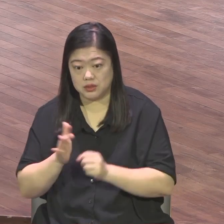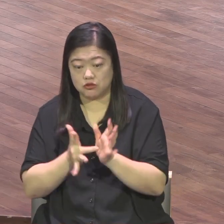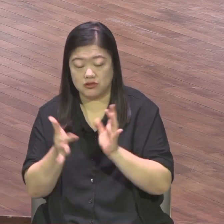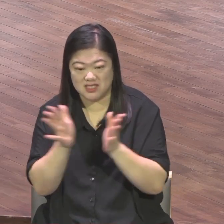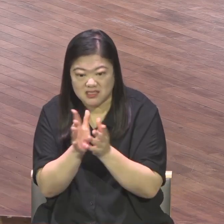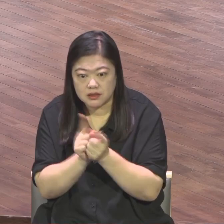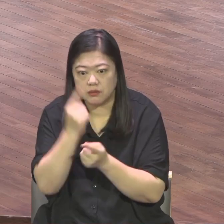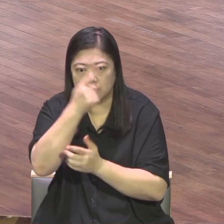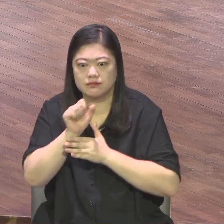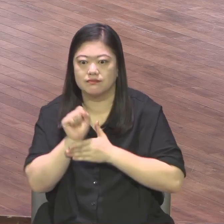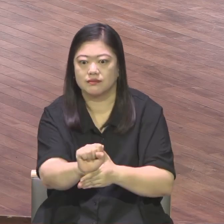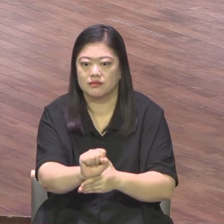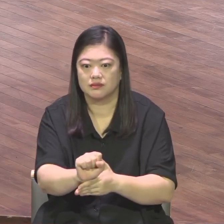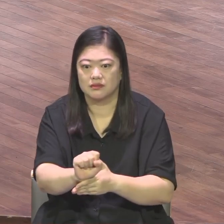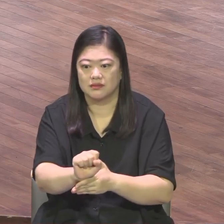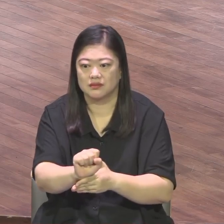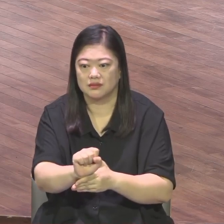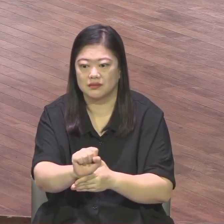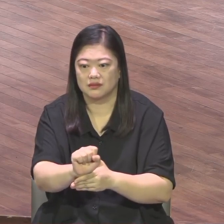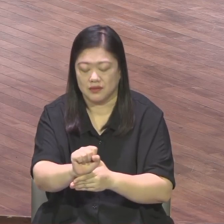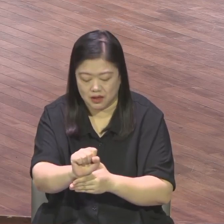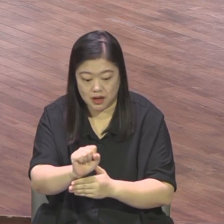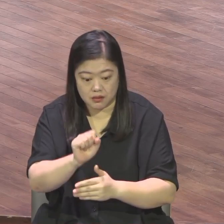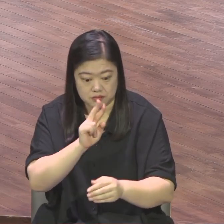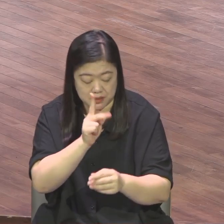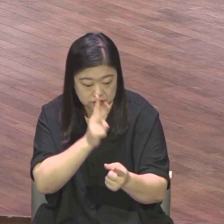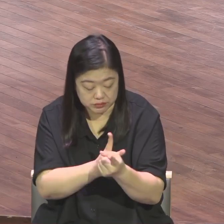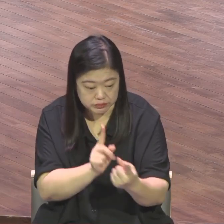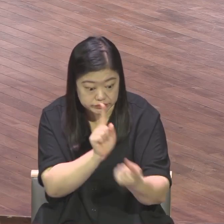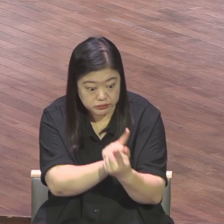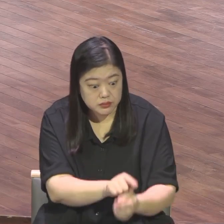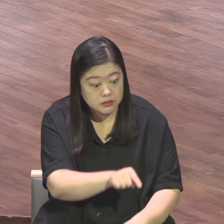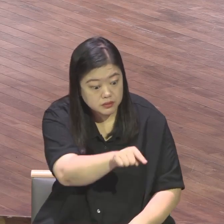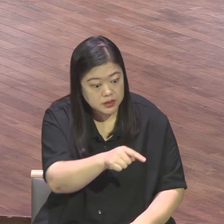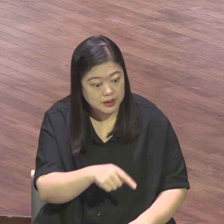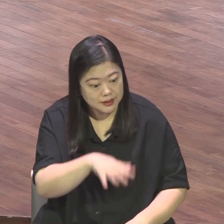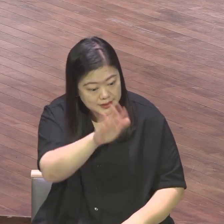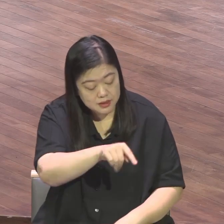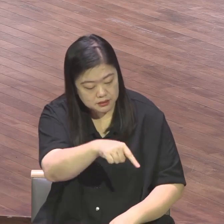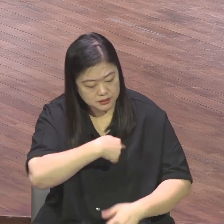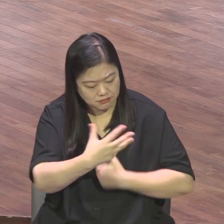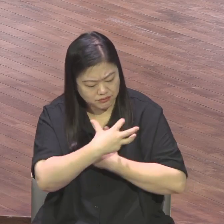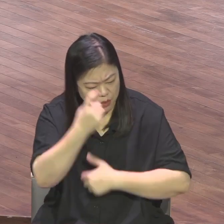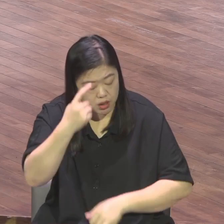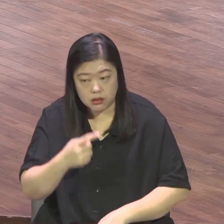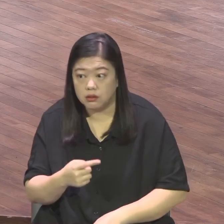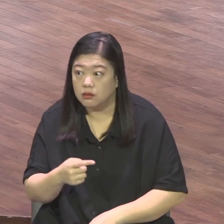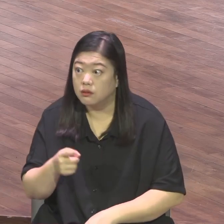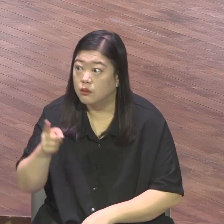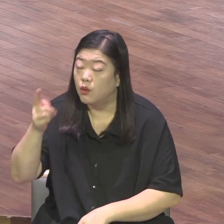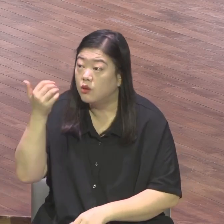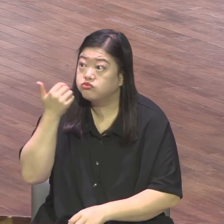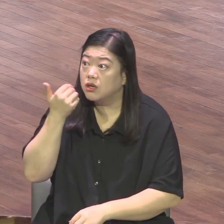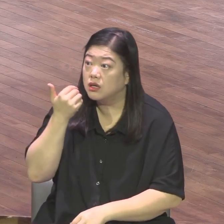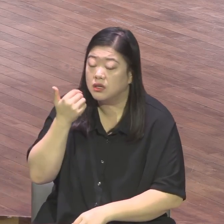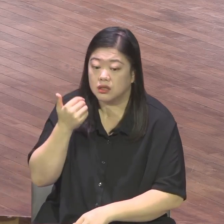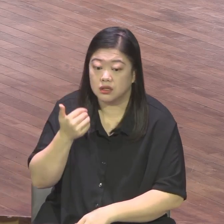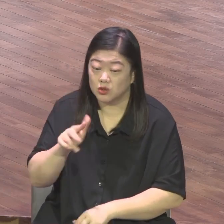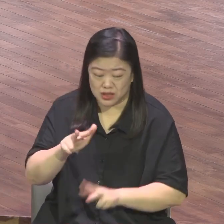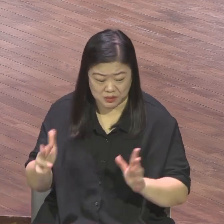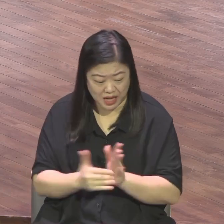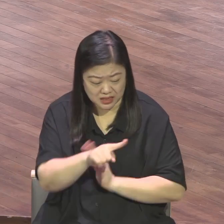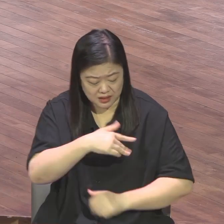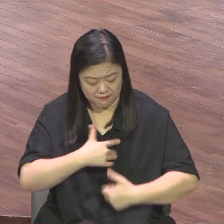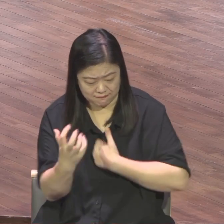그 이후로 부활하신 예수, 부활하신 예수, 아니 거짓말로 사기꾼으로 이단으로 알았던